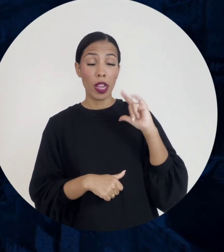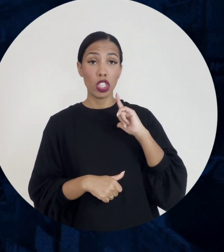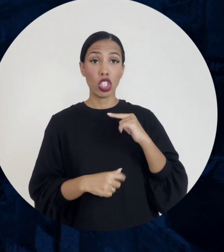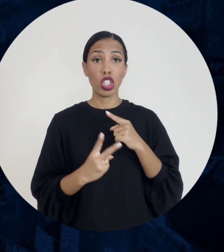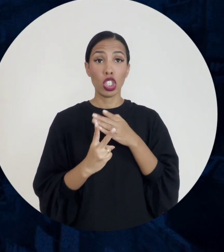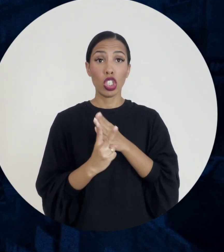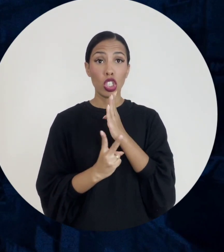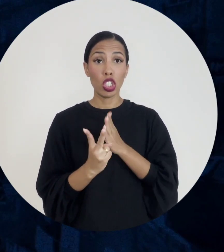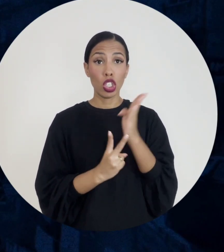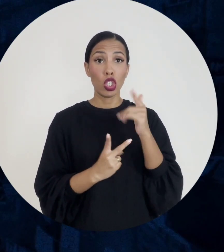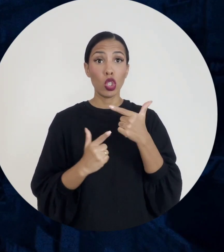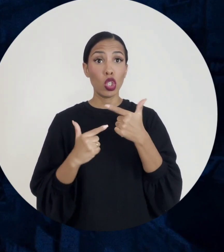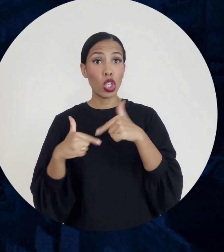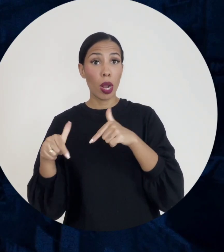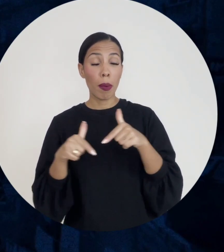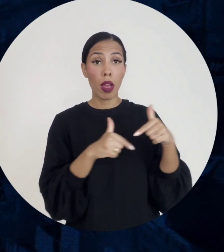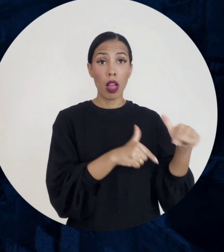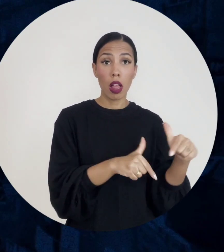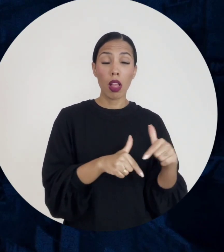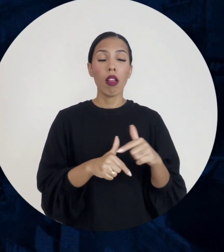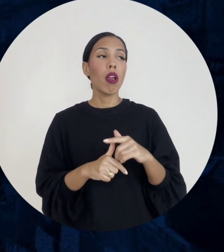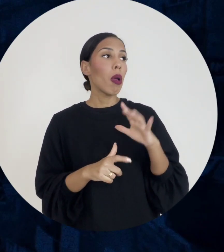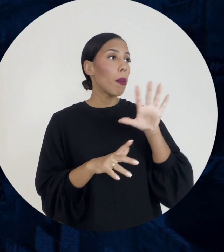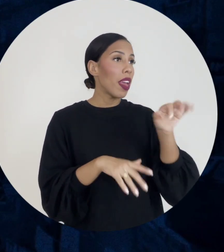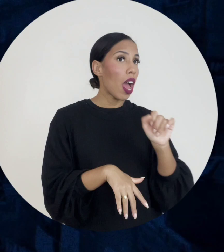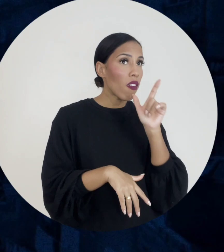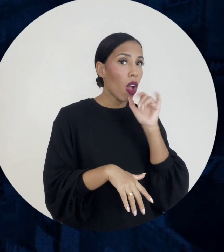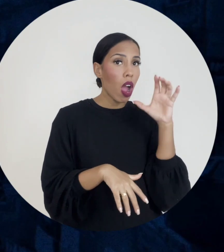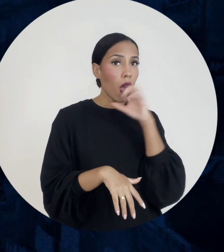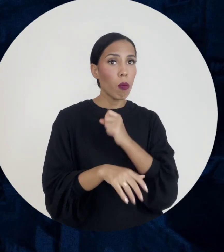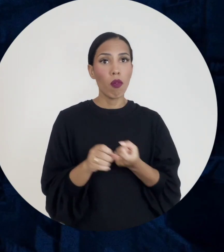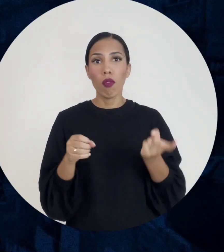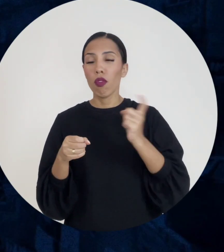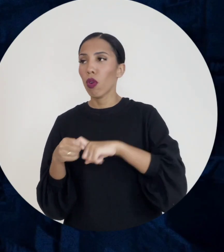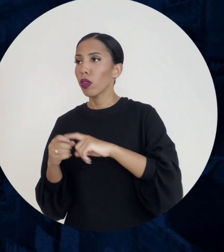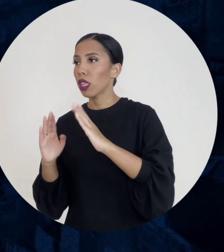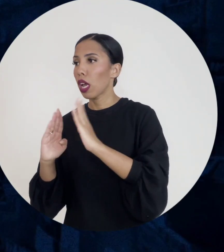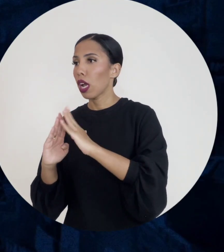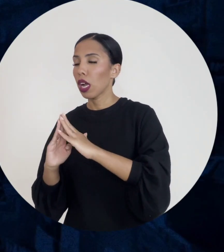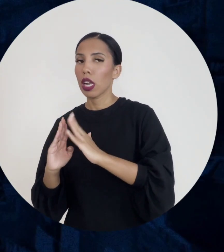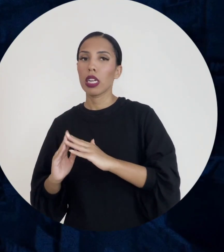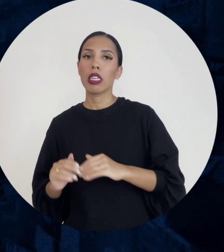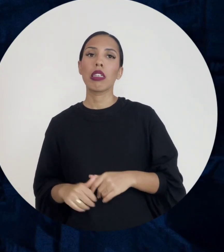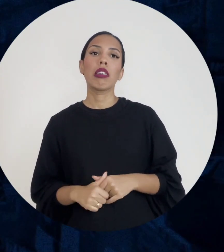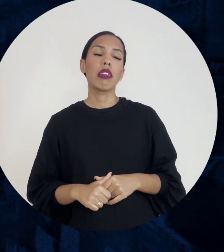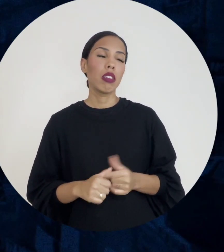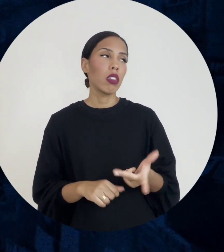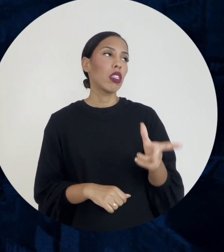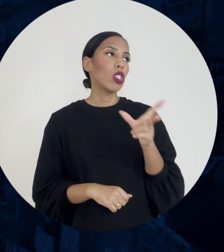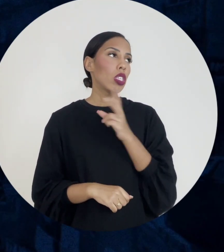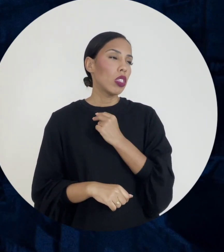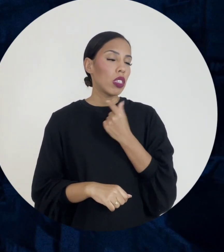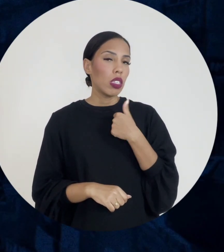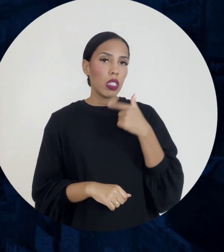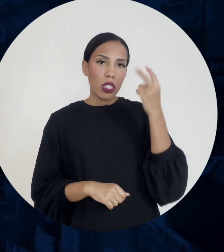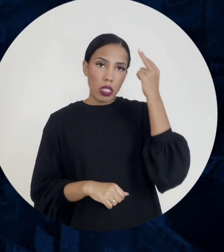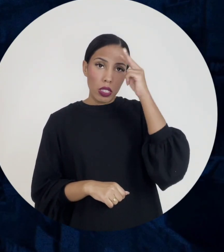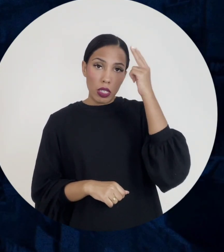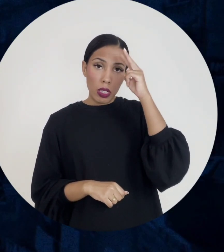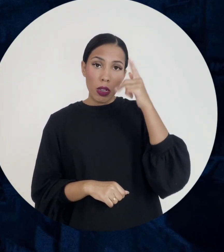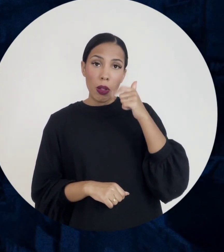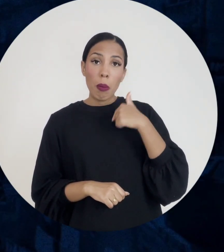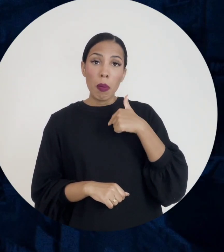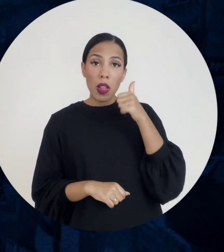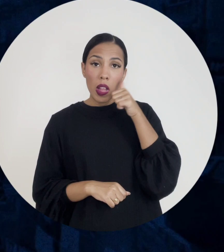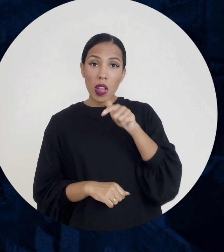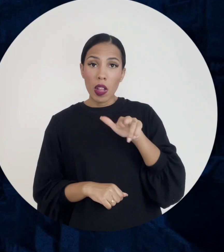casa abastecida. Nossa, eu lembro, por exemplo, com a minha irmã, que ela já faleceu, eu acompanhava ela quando